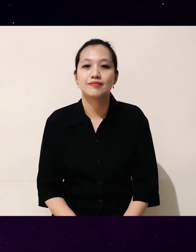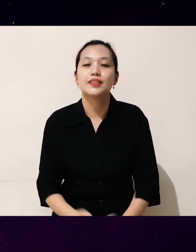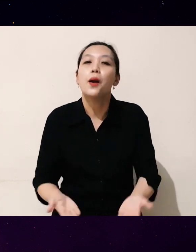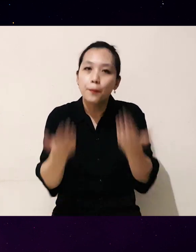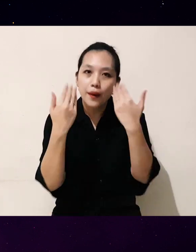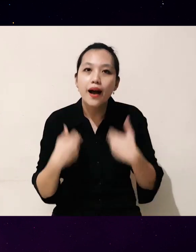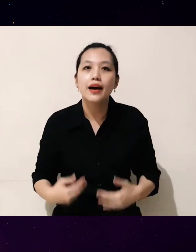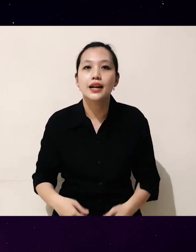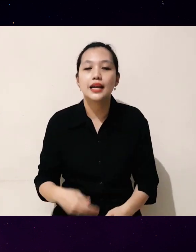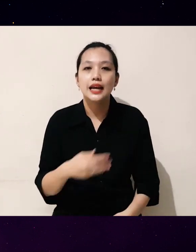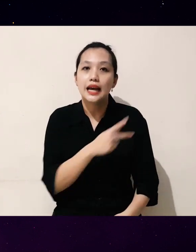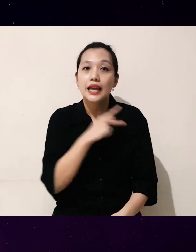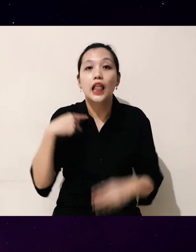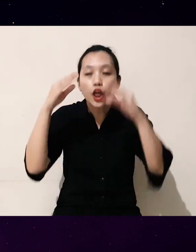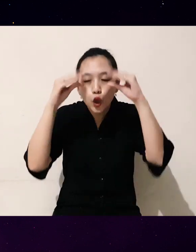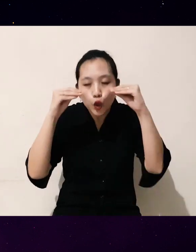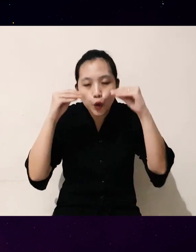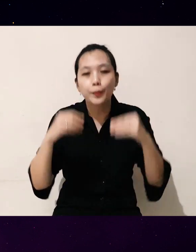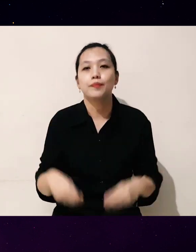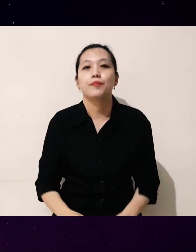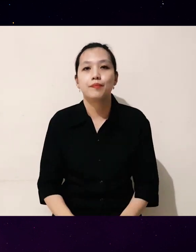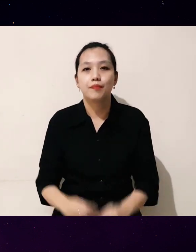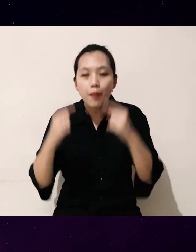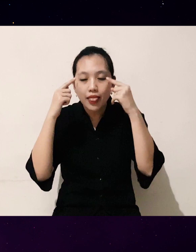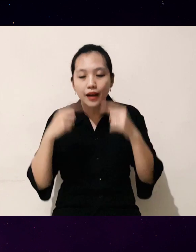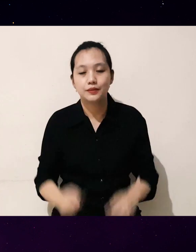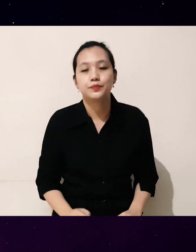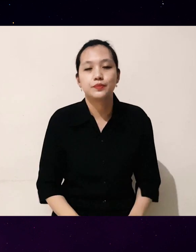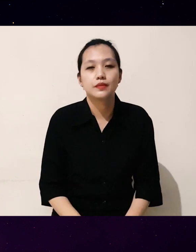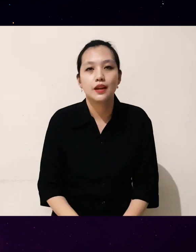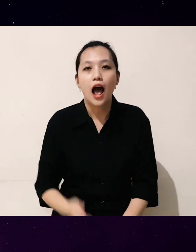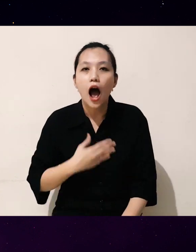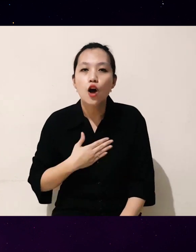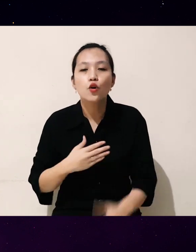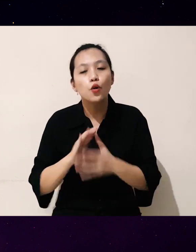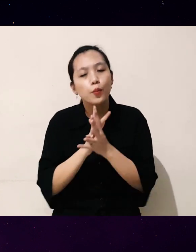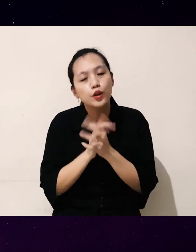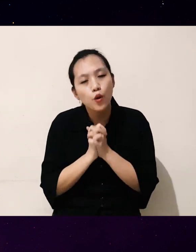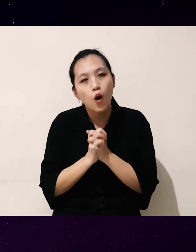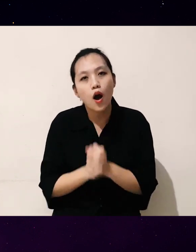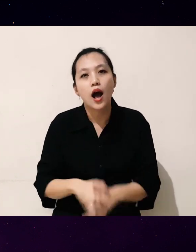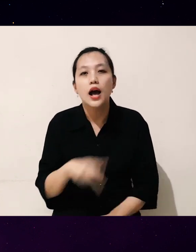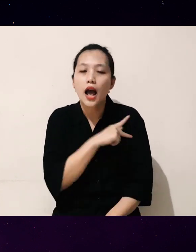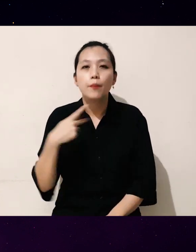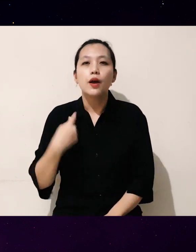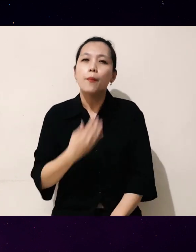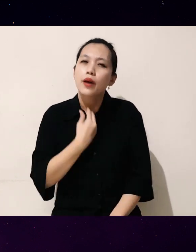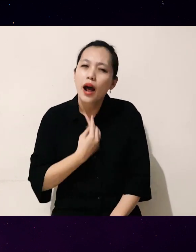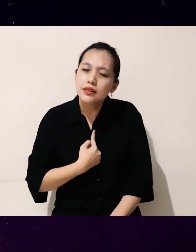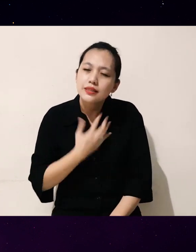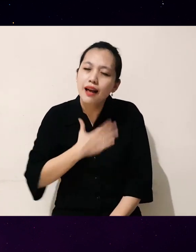dan kekuatan dan kemenangan, dan kehidupan yang kekal hanya ada di dalam Engkau. Mari kita tutup mata